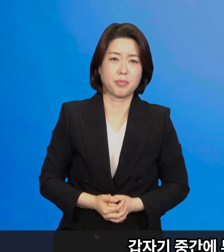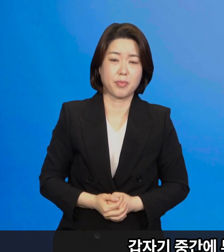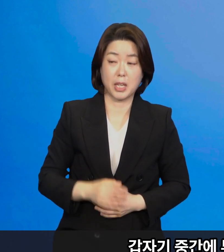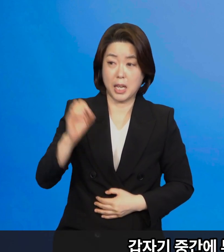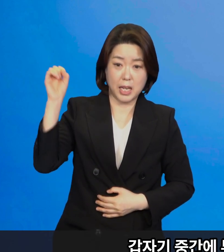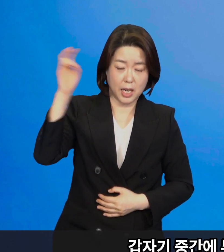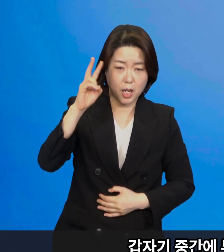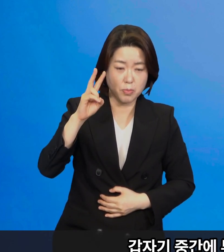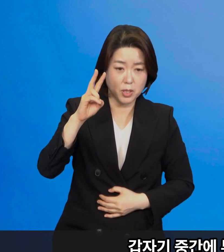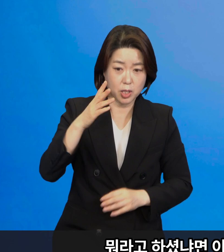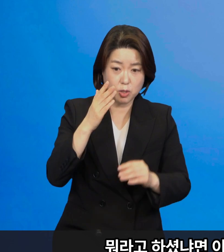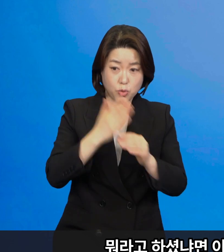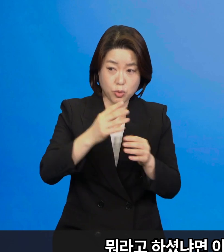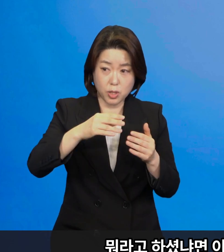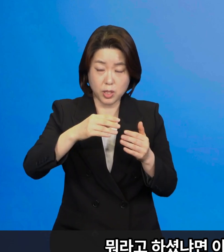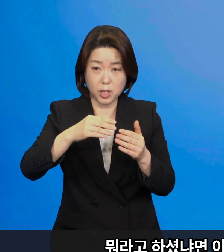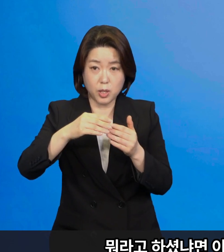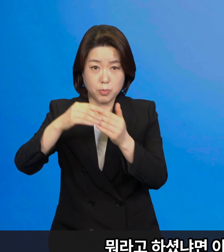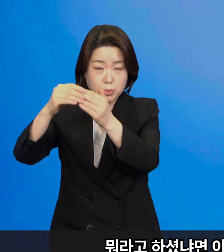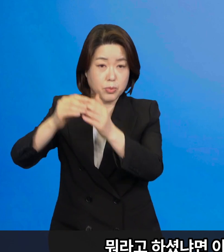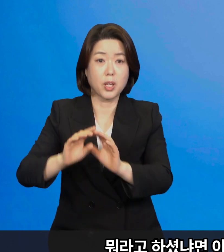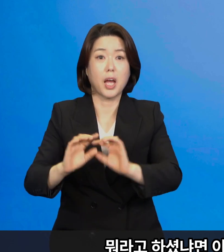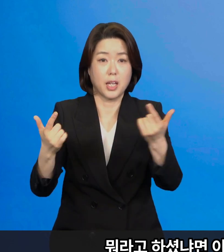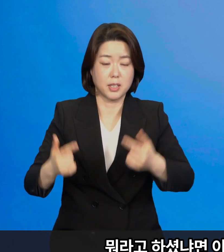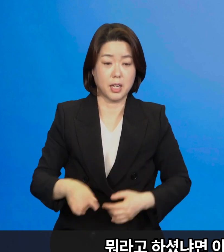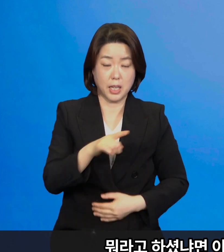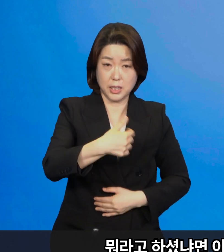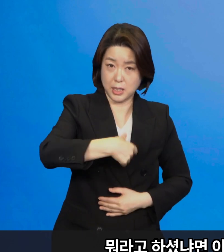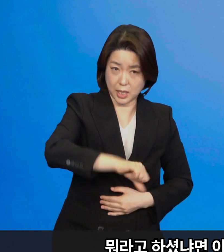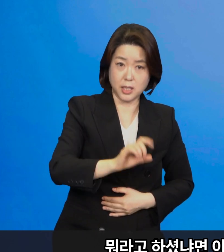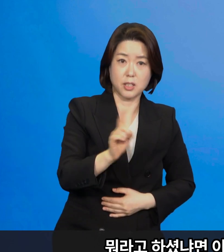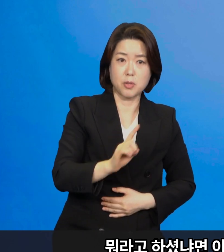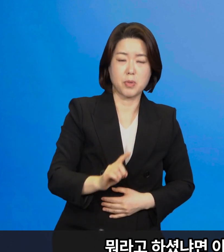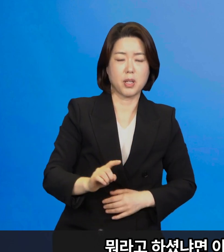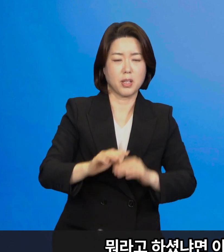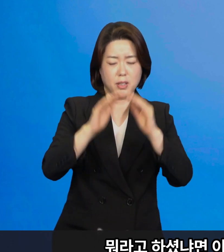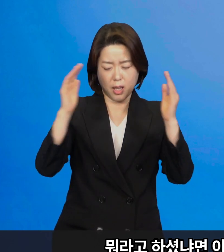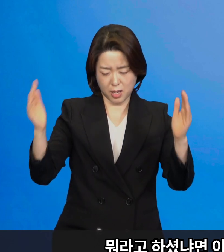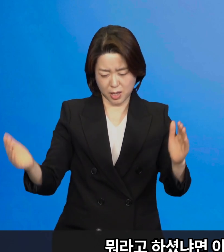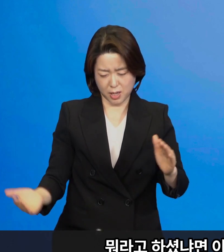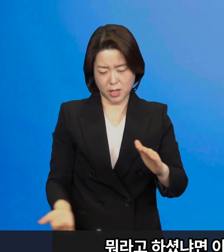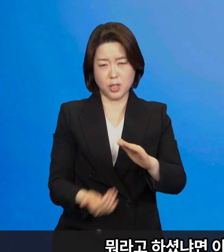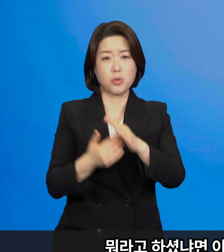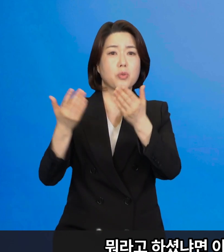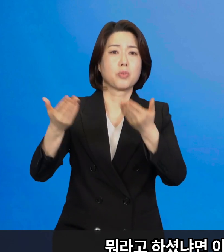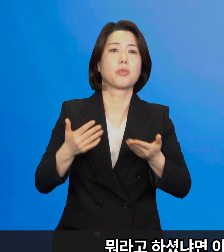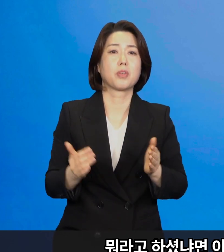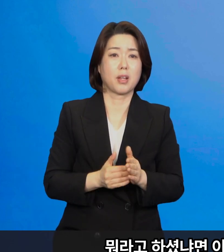갑자기 중간에 부름받은 게 아니고 뭐라고 하셨냐면요, 이 아들이 다 이루었대요.